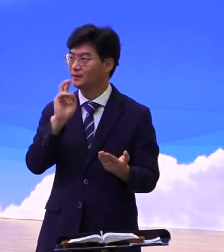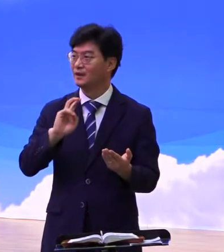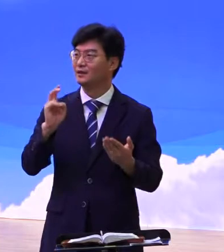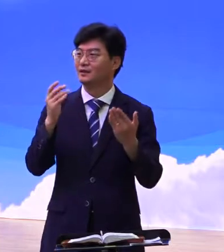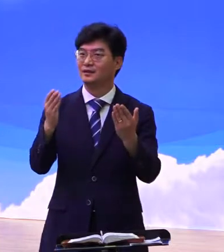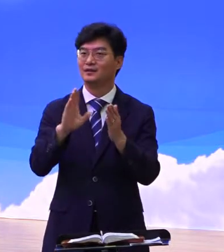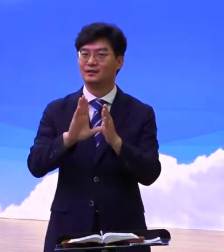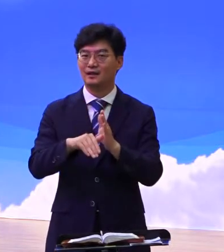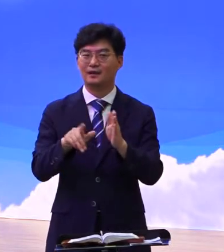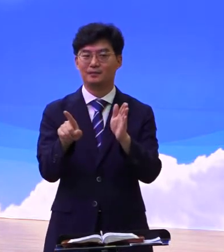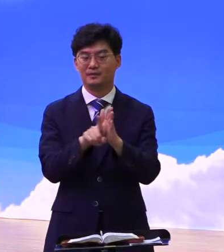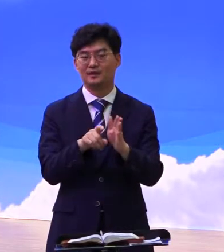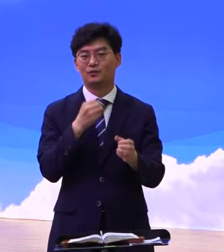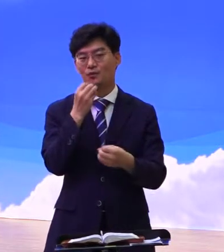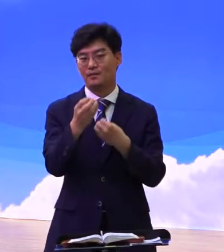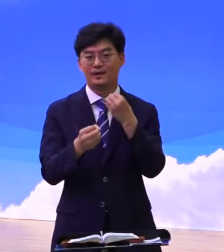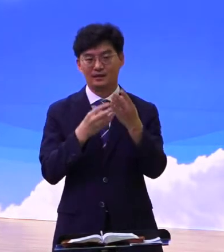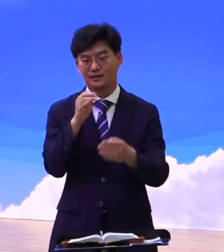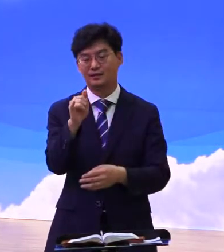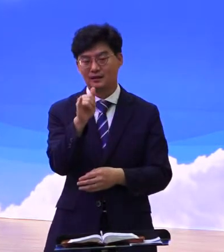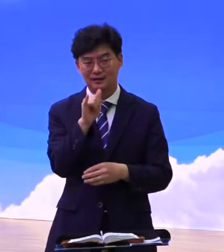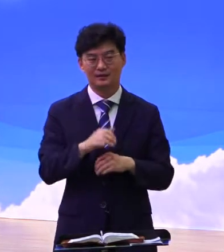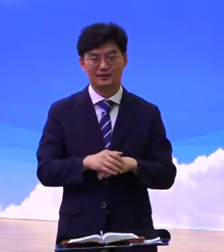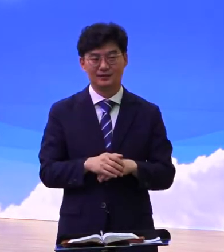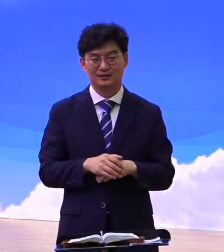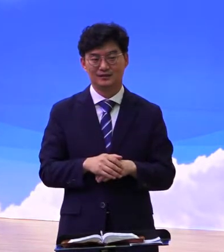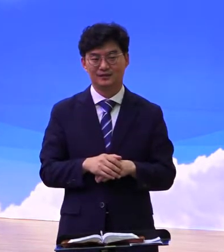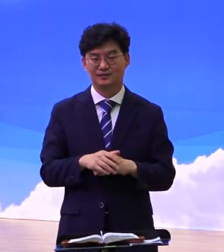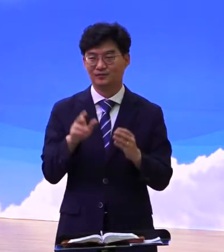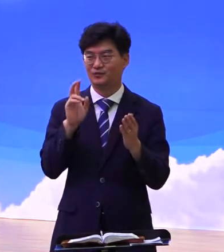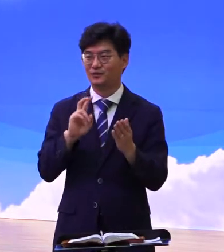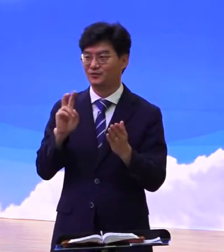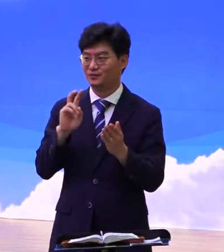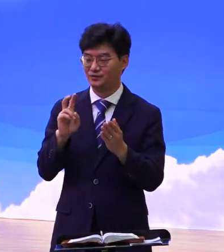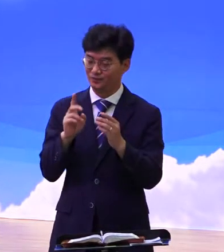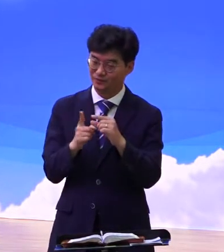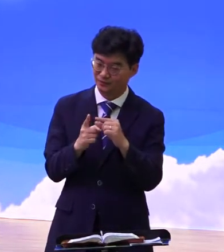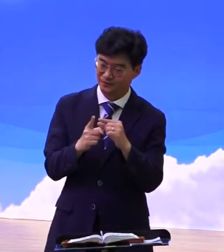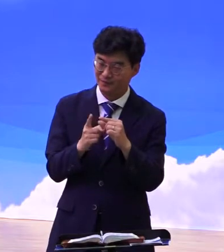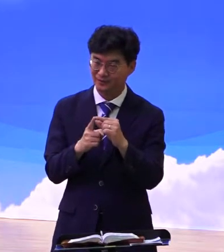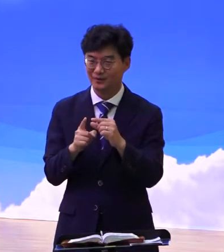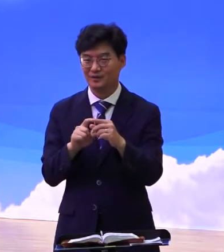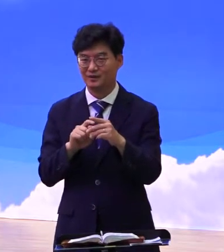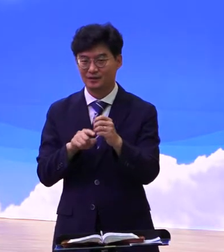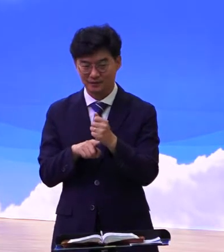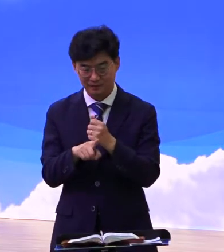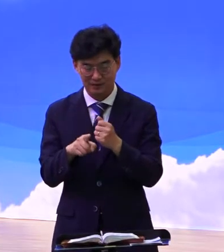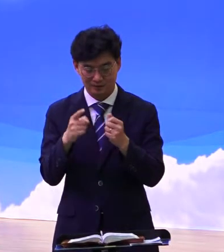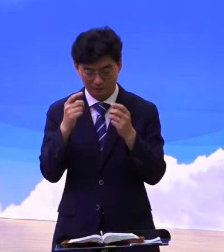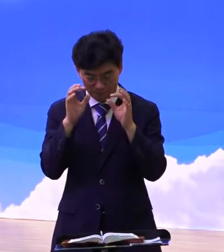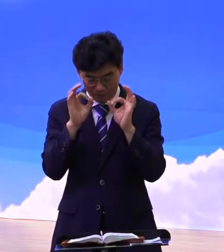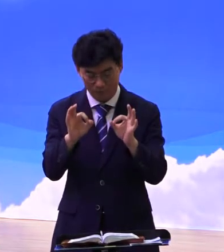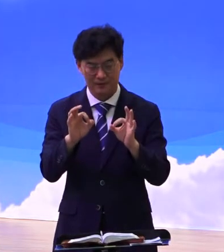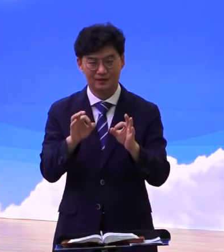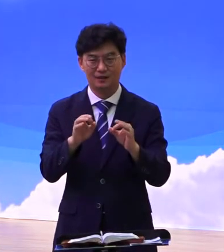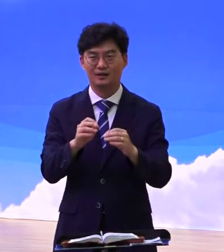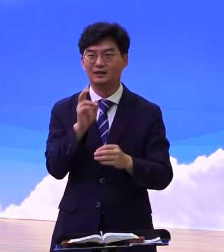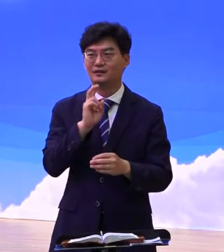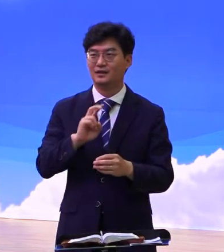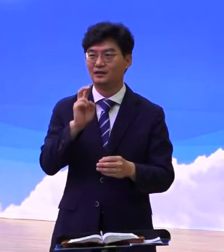늘 하나님께 드리는 진정한 고백이 되면 좋겠습니다. 지금 우리는 코로나 시대를